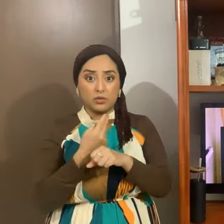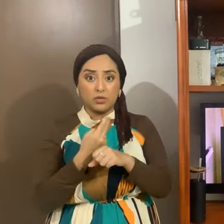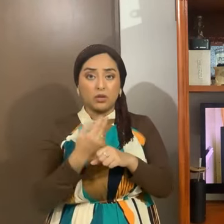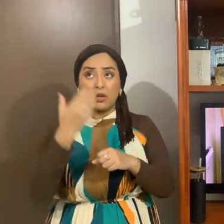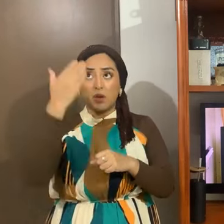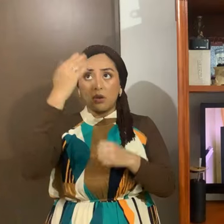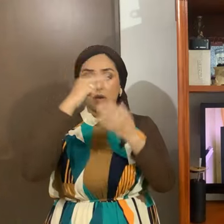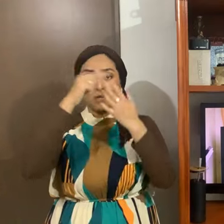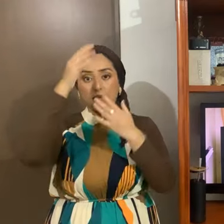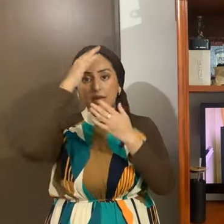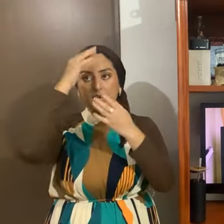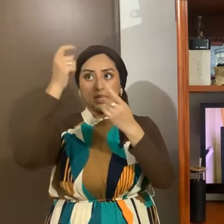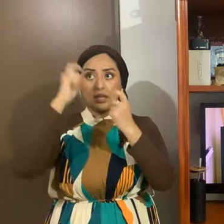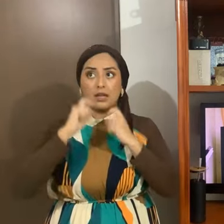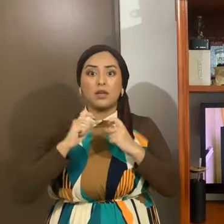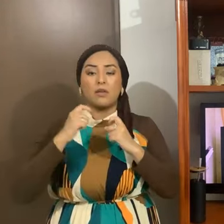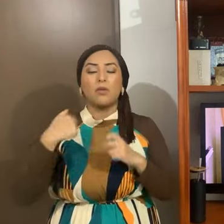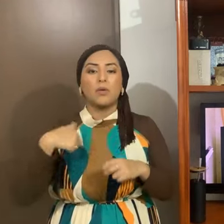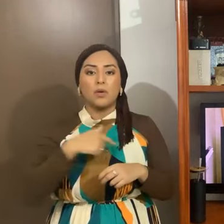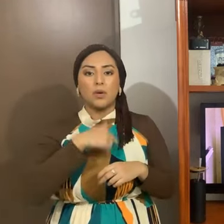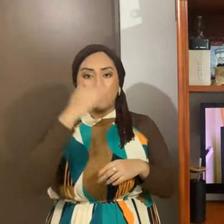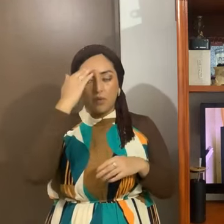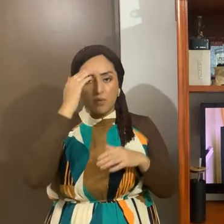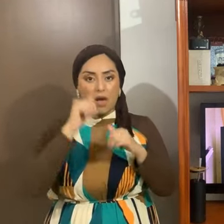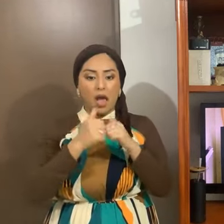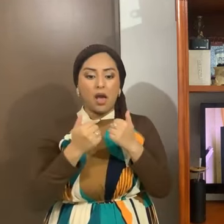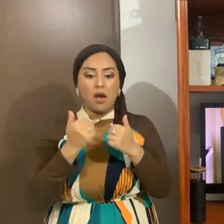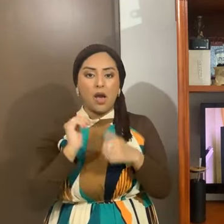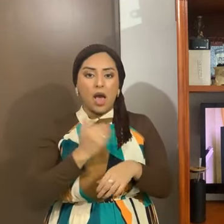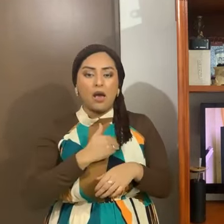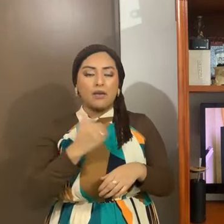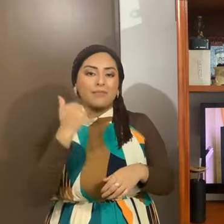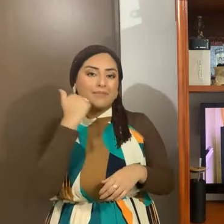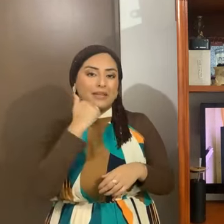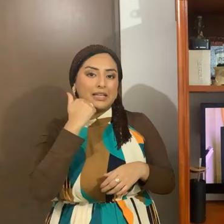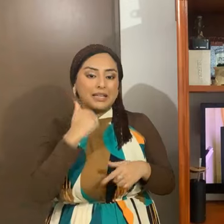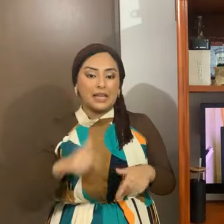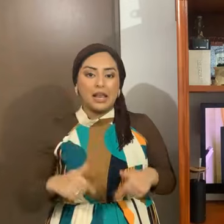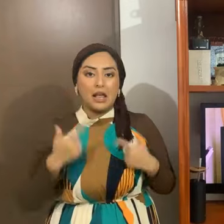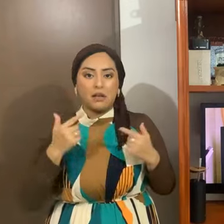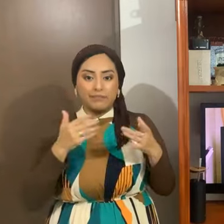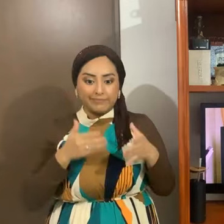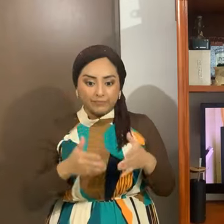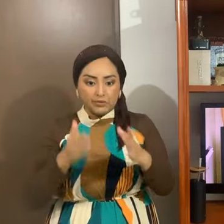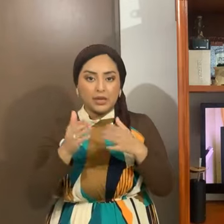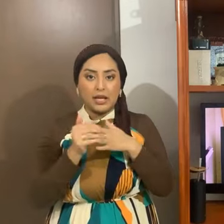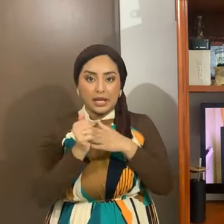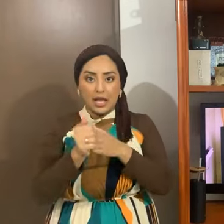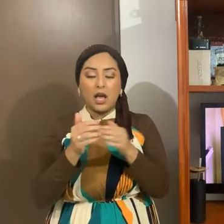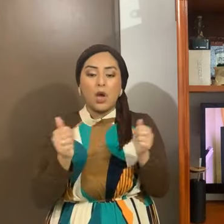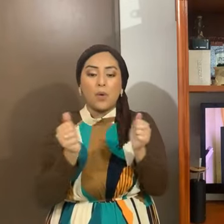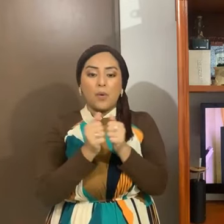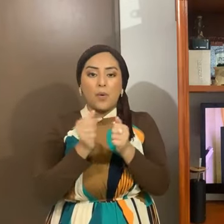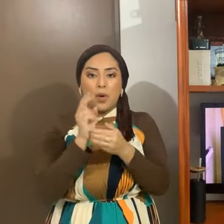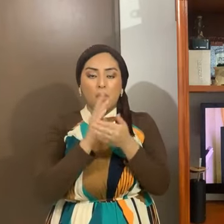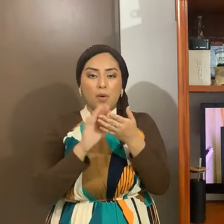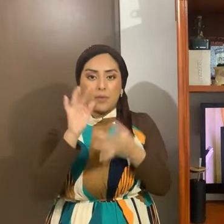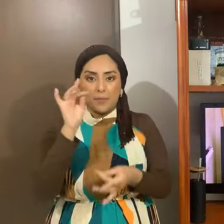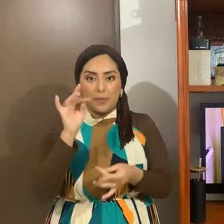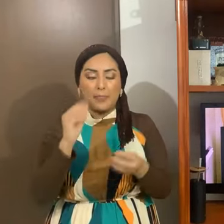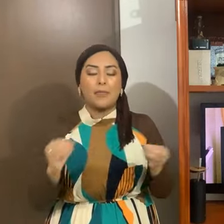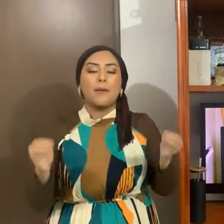que Yahweh nos dio para que podamos conducir nuestra vida guiados por el Ruach HaKodesh de una manera más